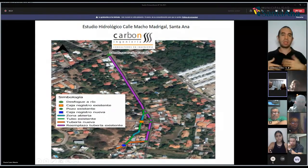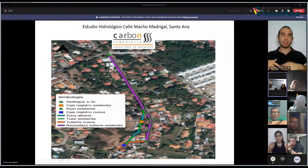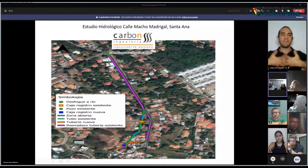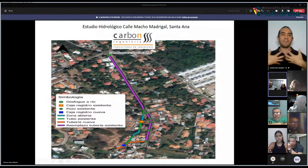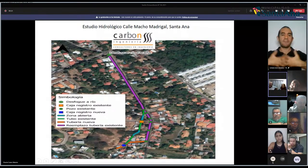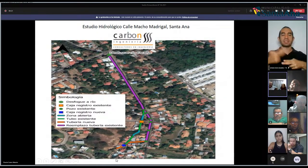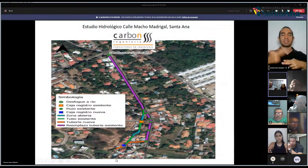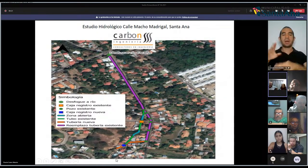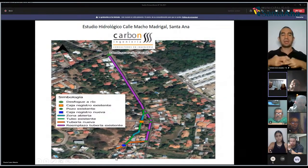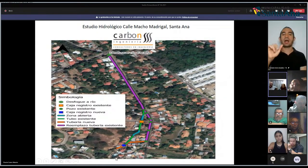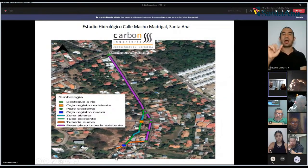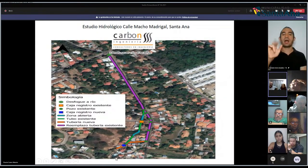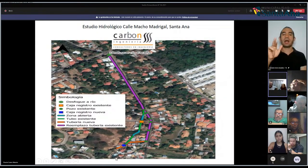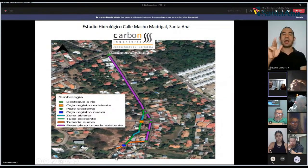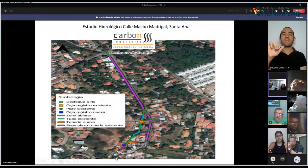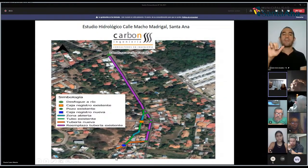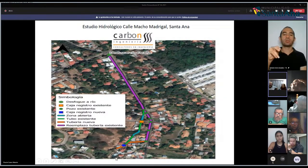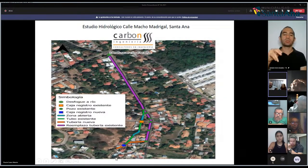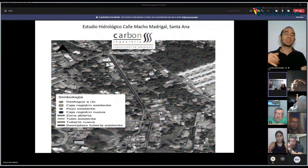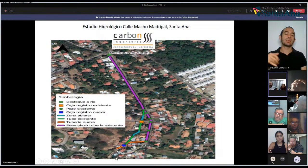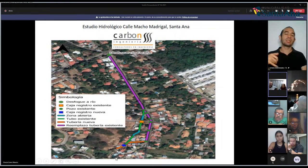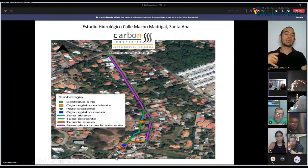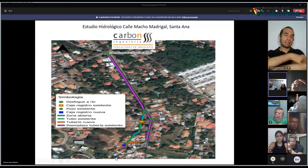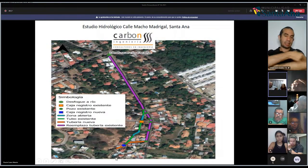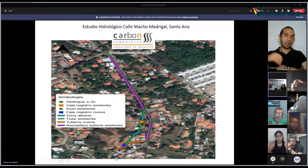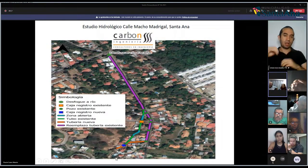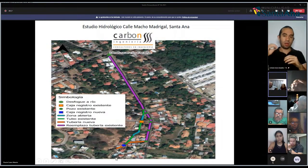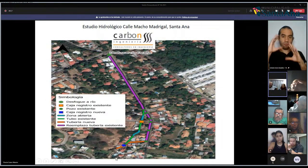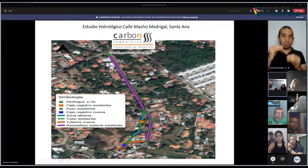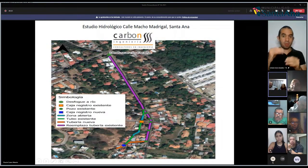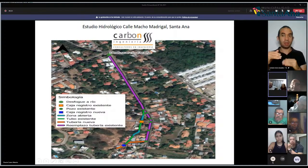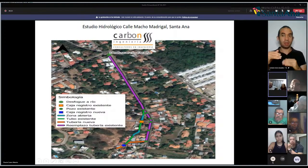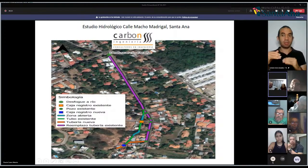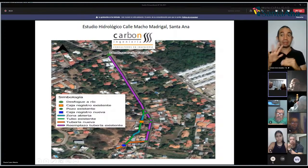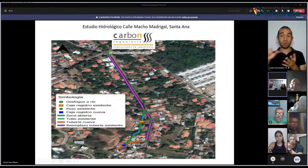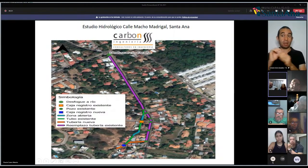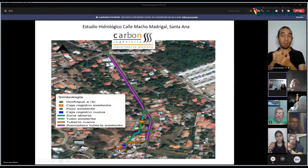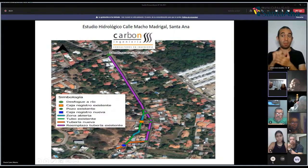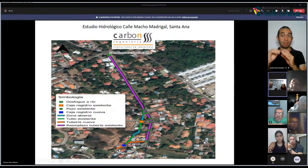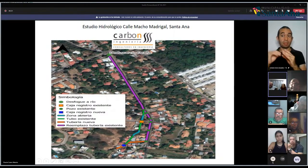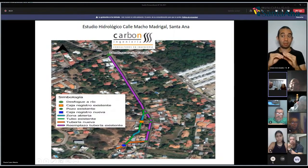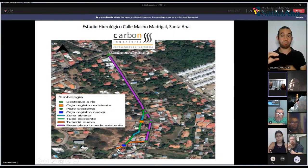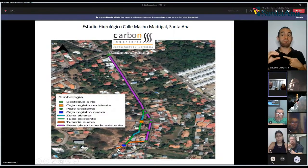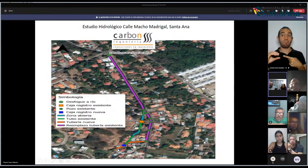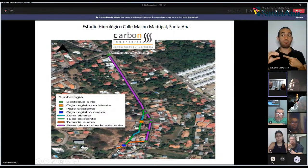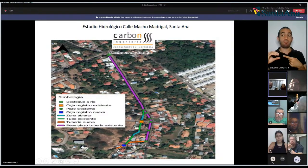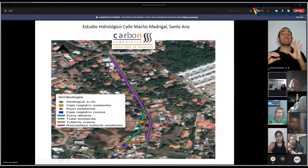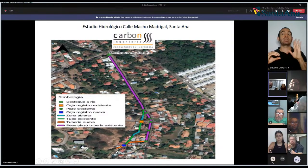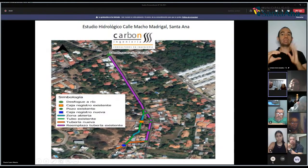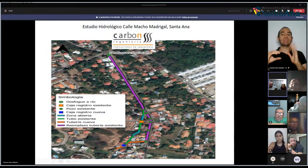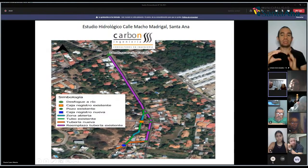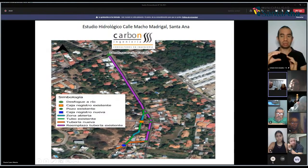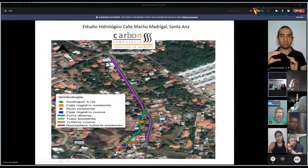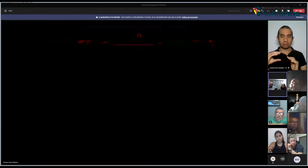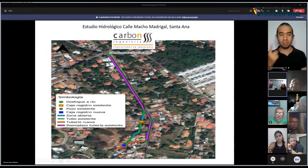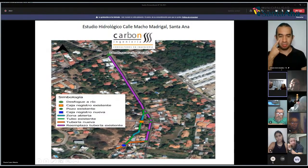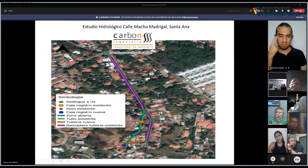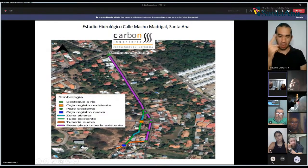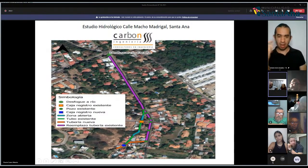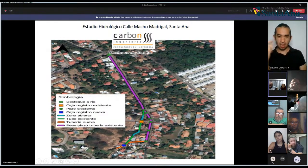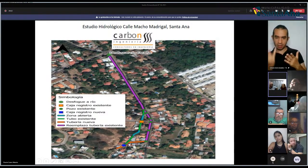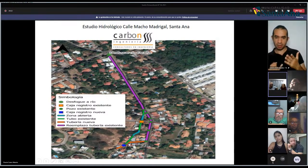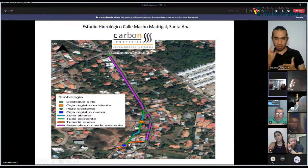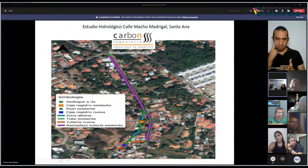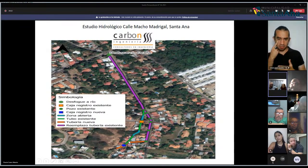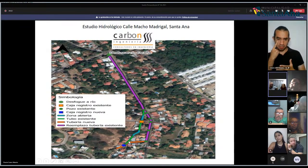en el informe de más de 55 páginas este ellos establecen eso como podrán ver ustedes aquí en este gráfico este es parte este